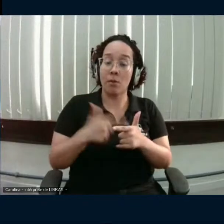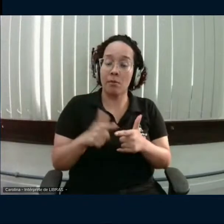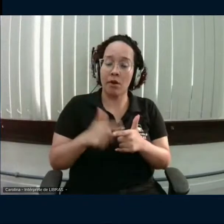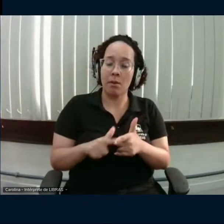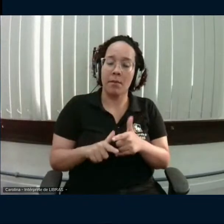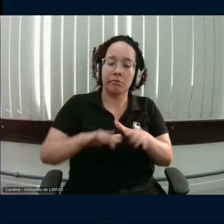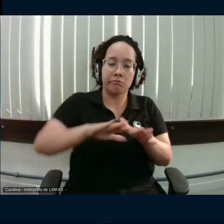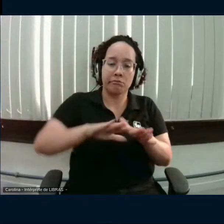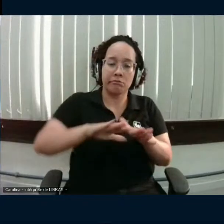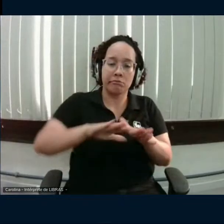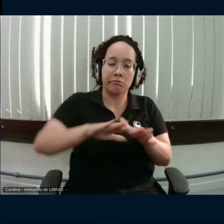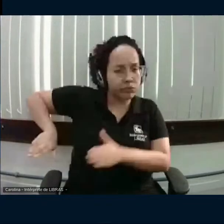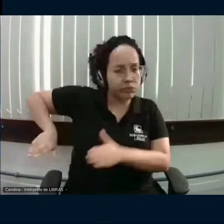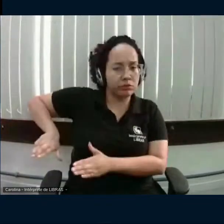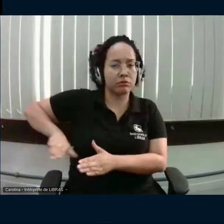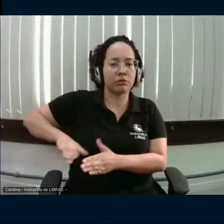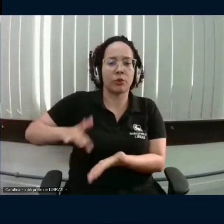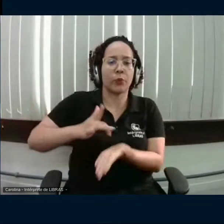juventude